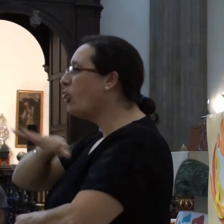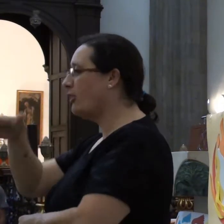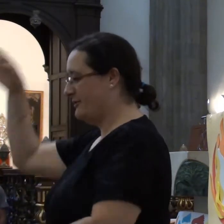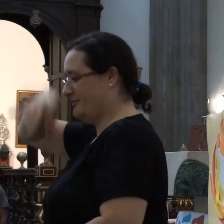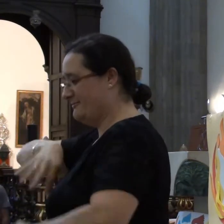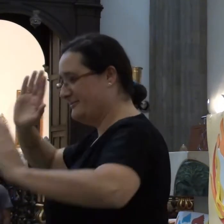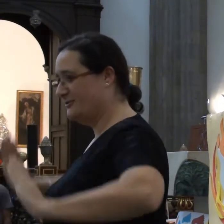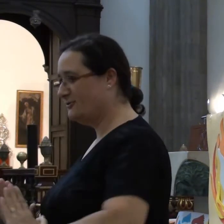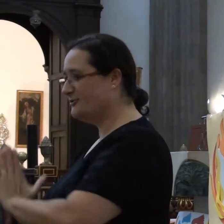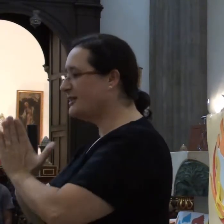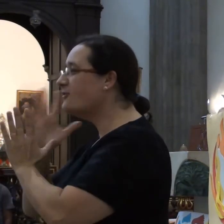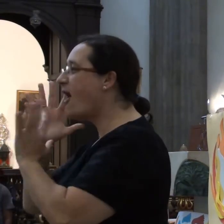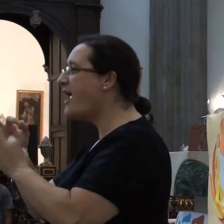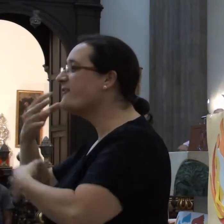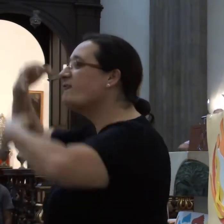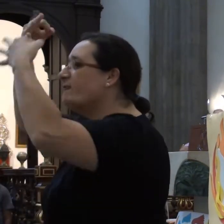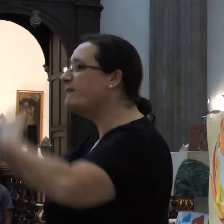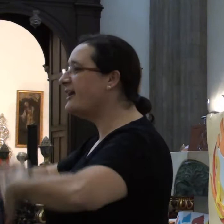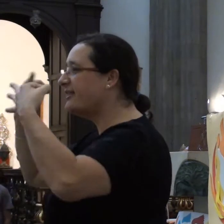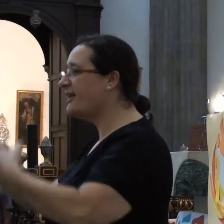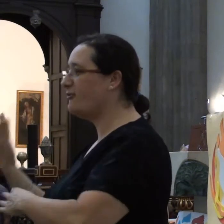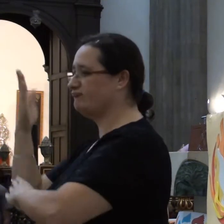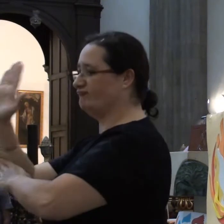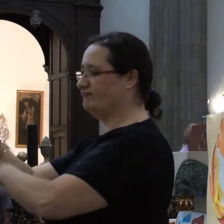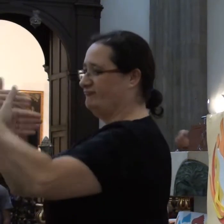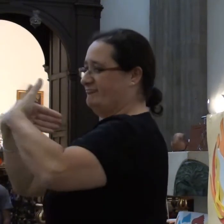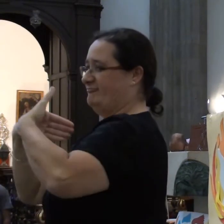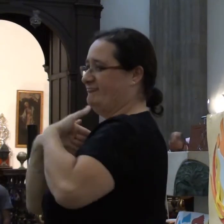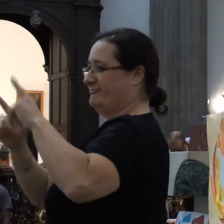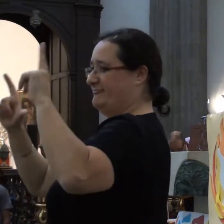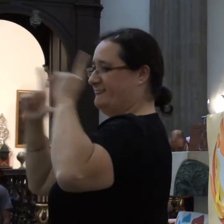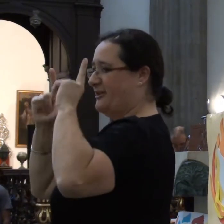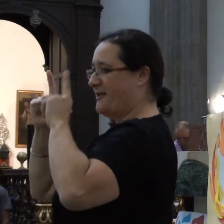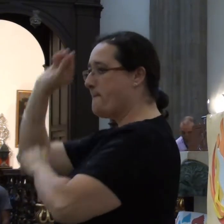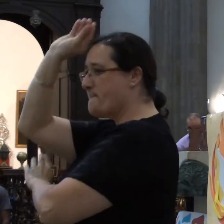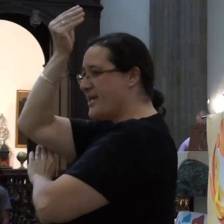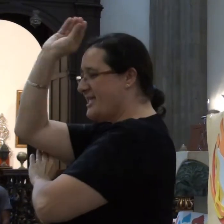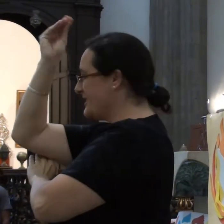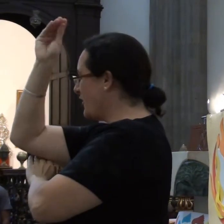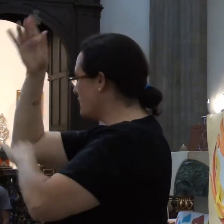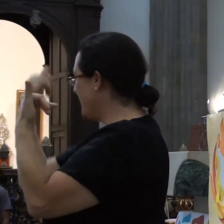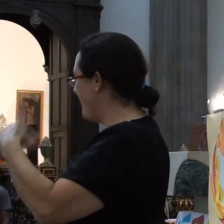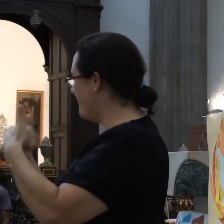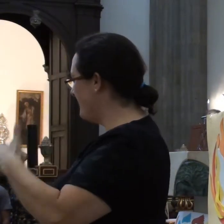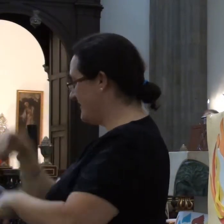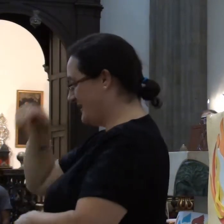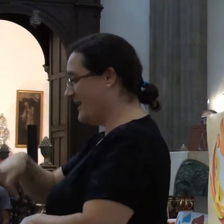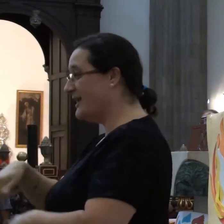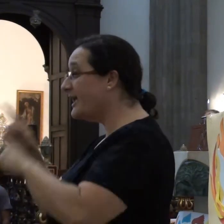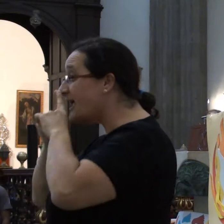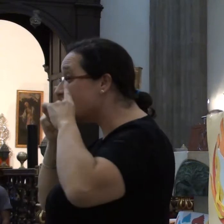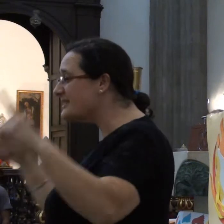Espíritu Santo es el verdadero protagonista de la solemnidad de Pentecostés que este año